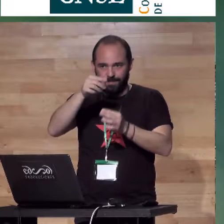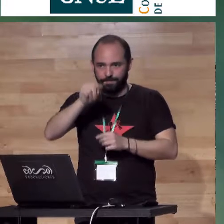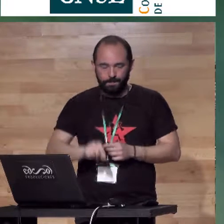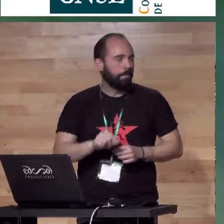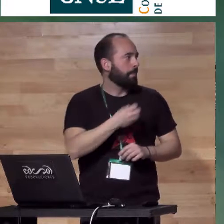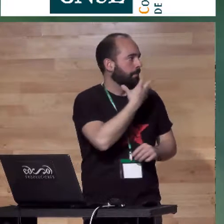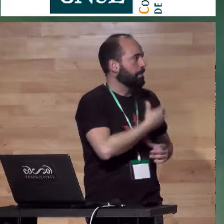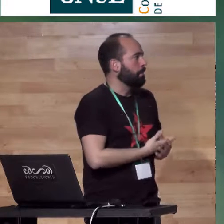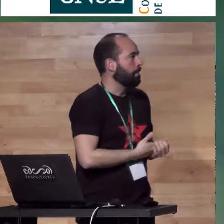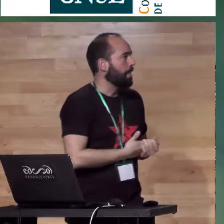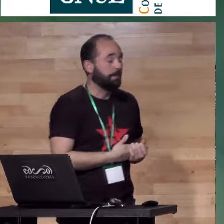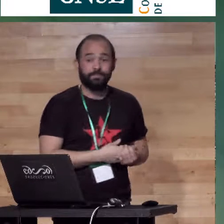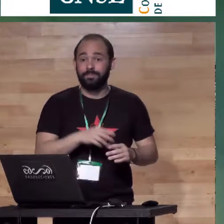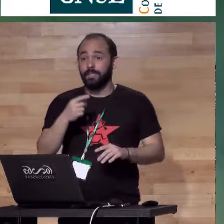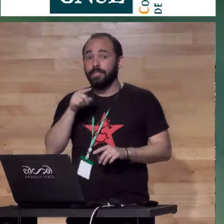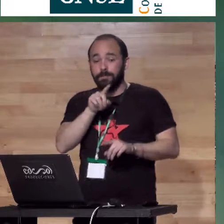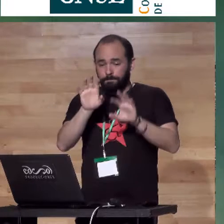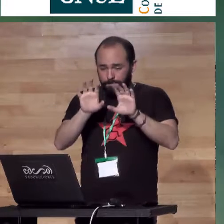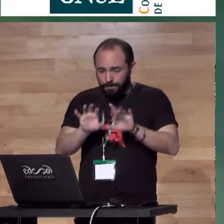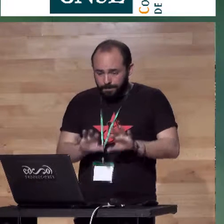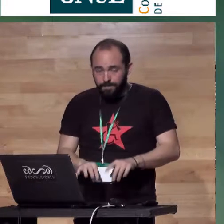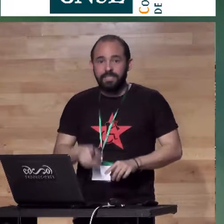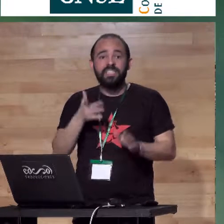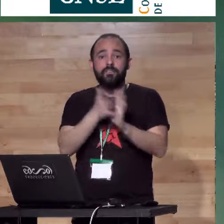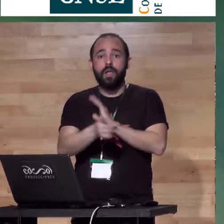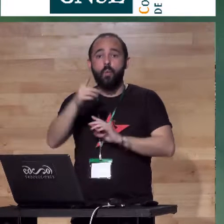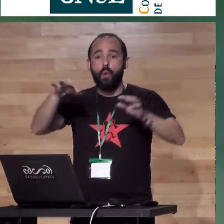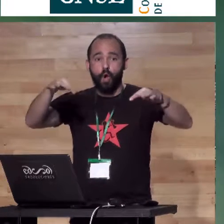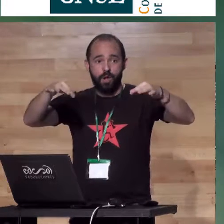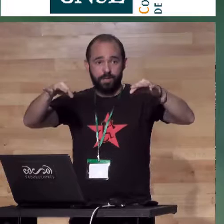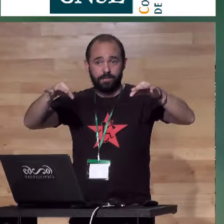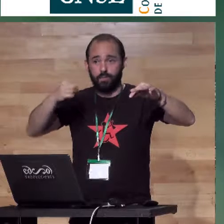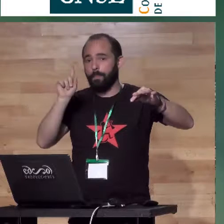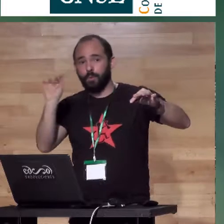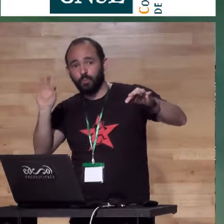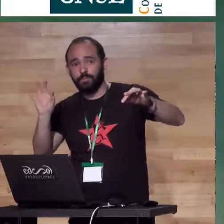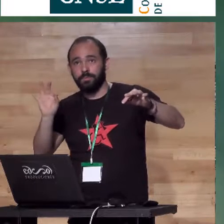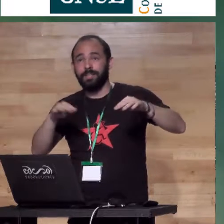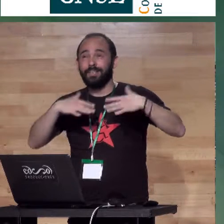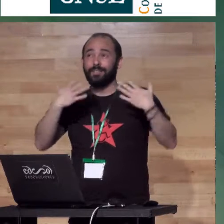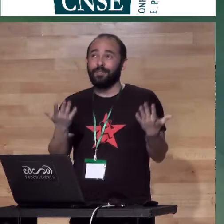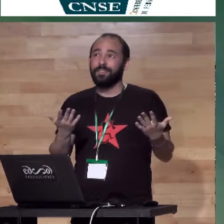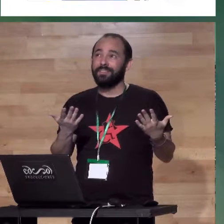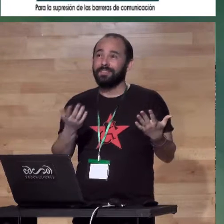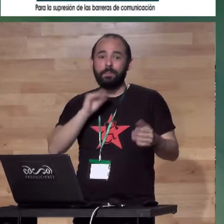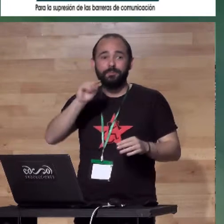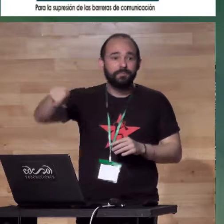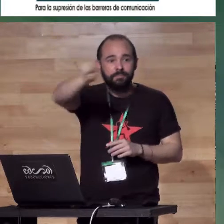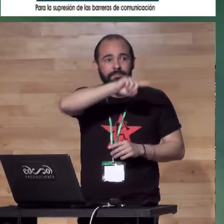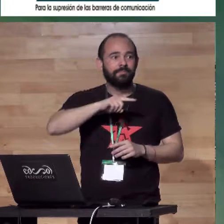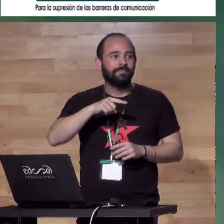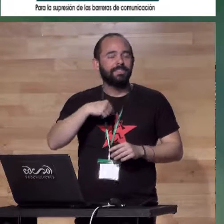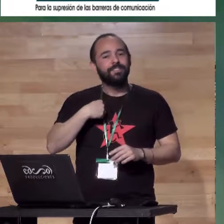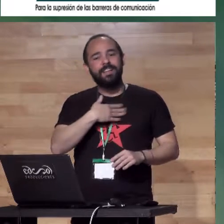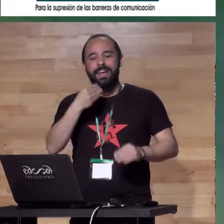espacio entre línea y línea. ya os digo, una hoja A4 clásica